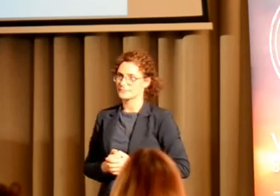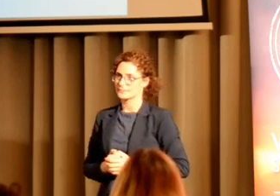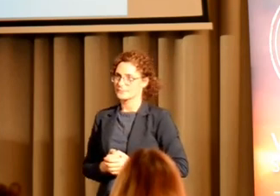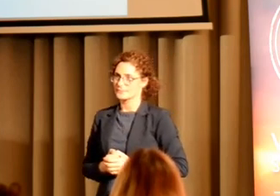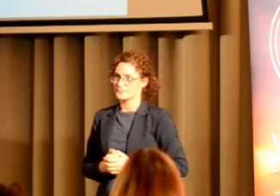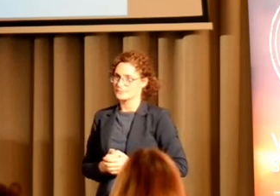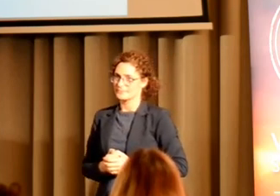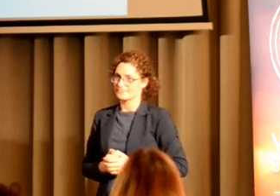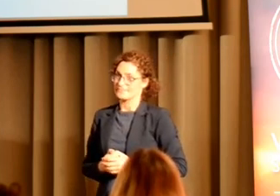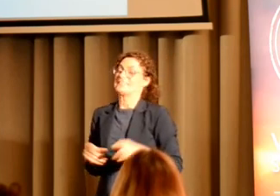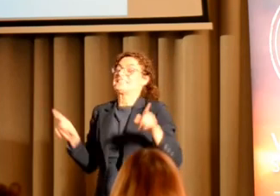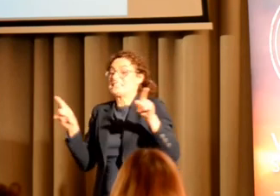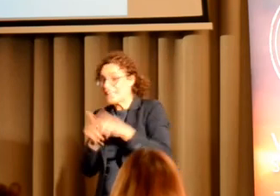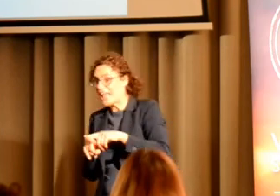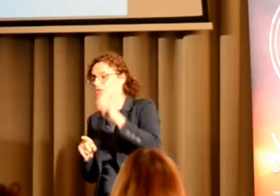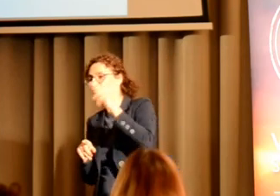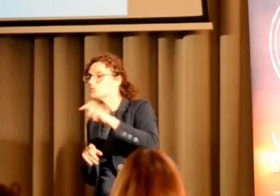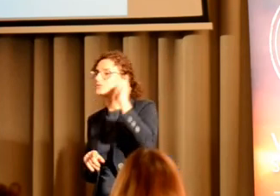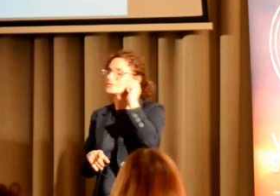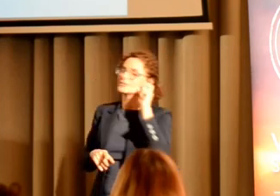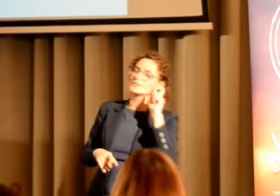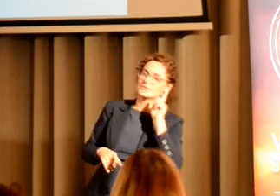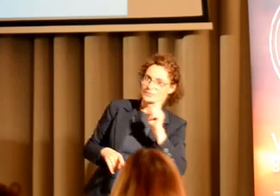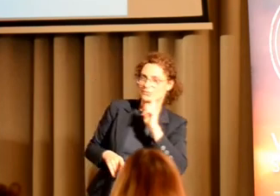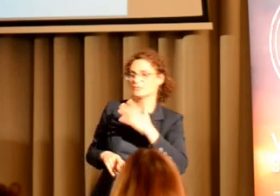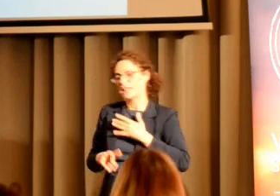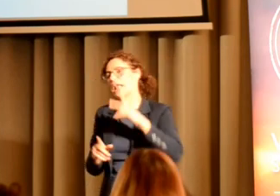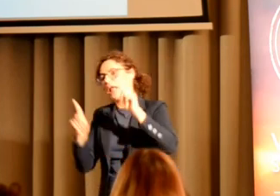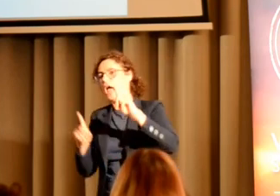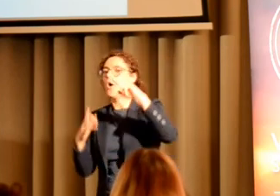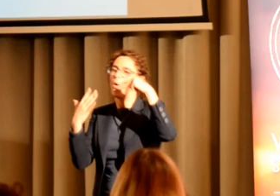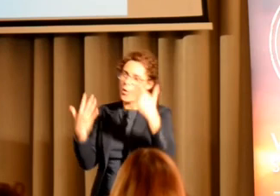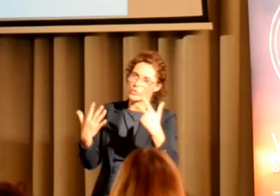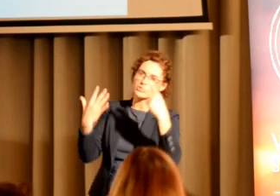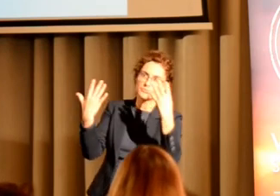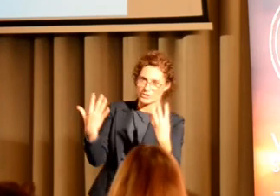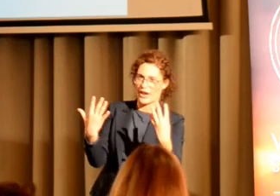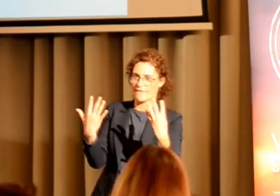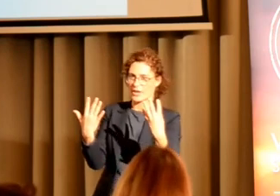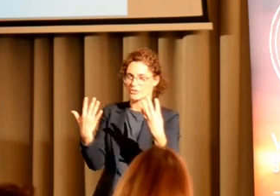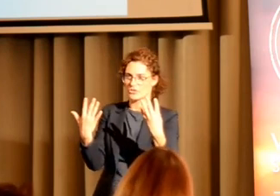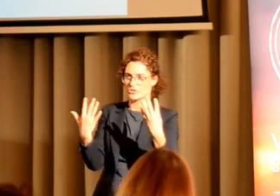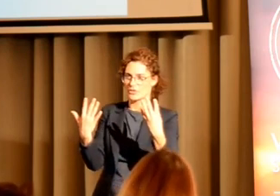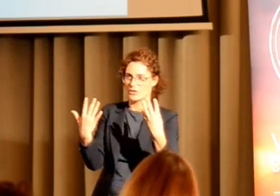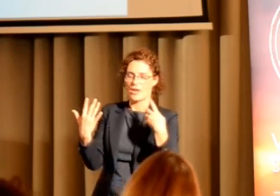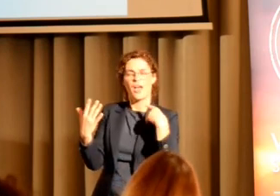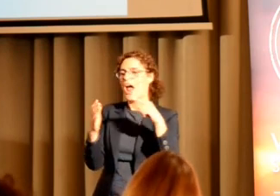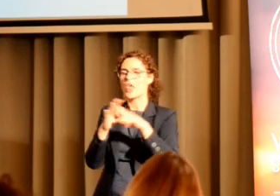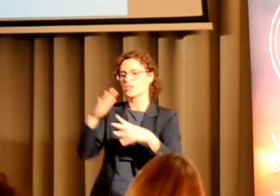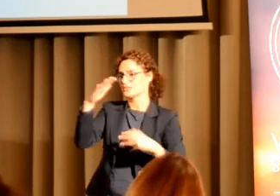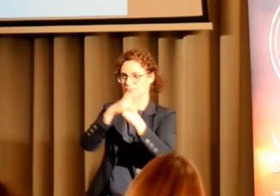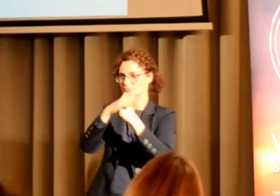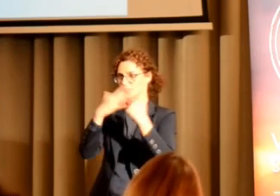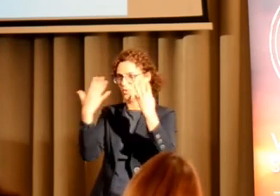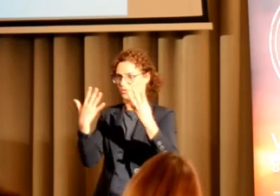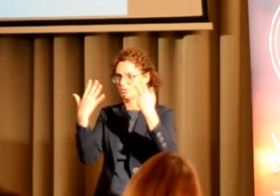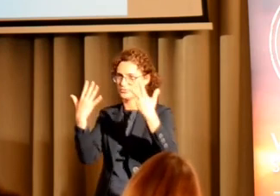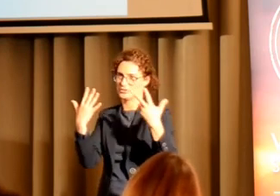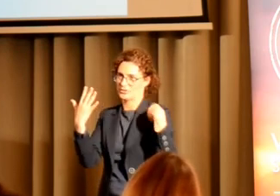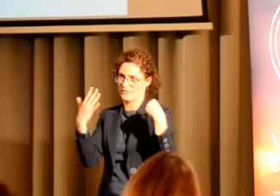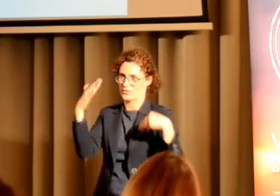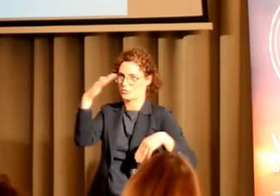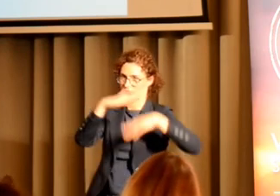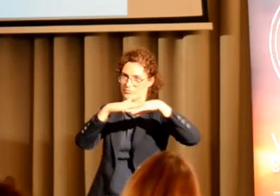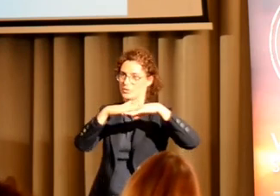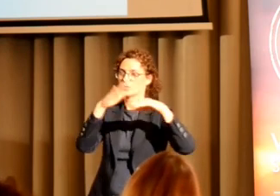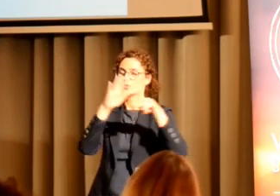się samice czy samce, które żyją 8 lub 9 lat, ale to już jest taka górna granica wieku. To już są wilki,